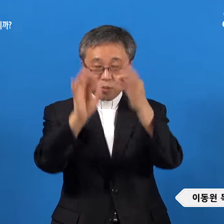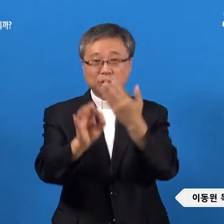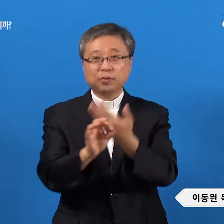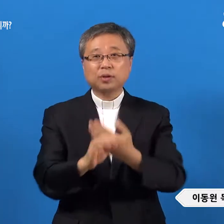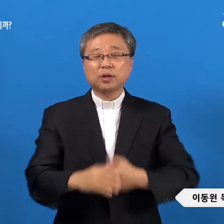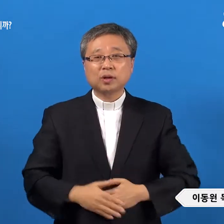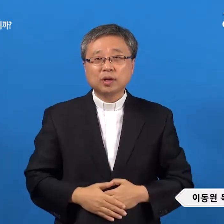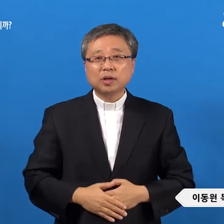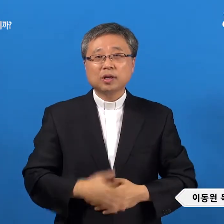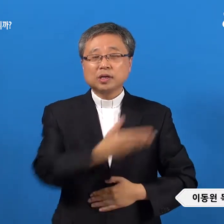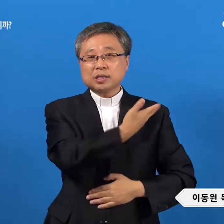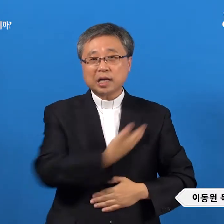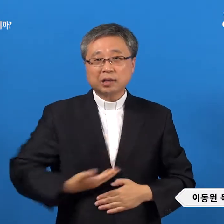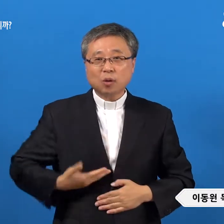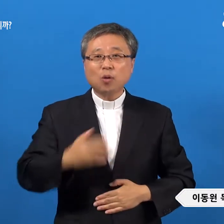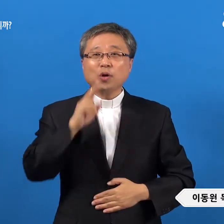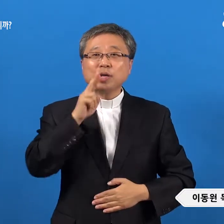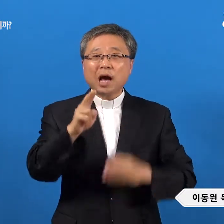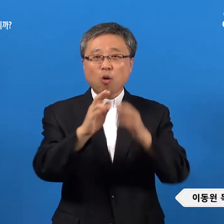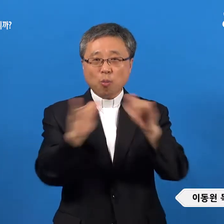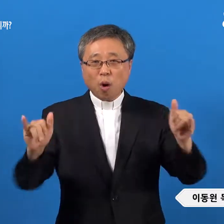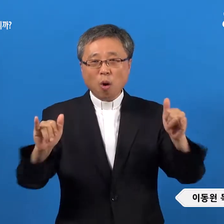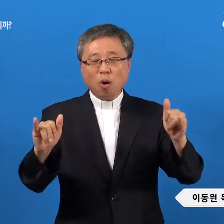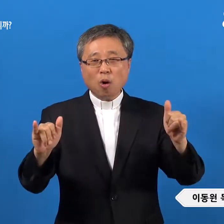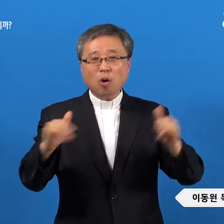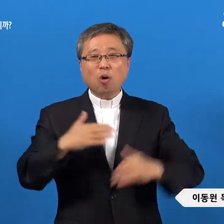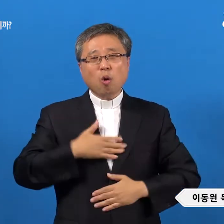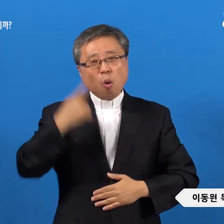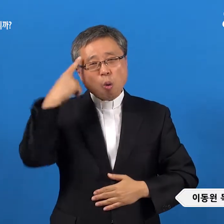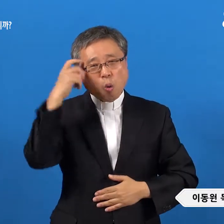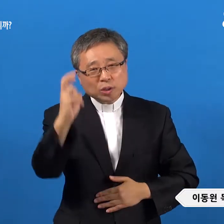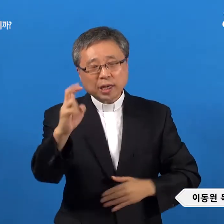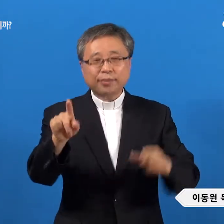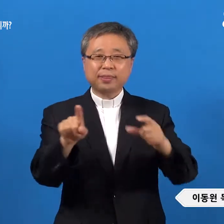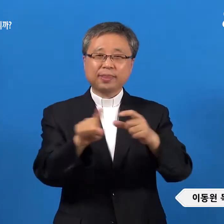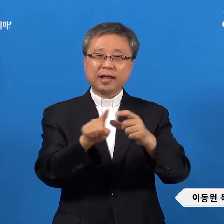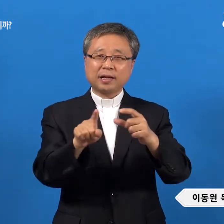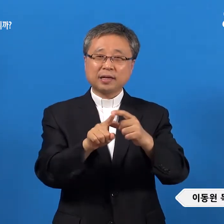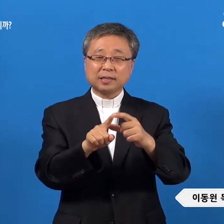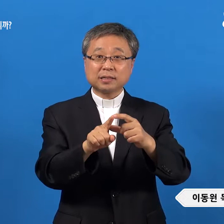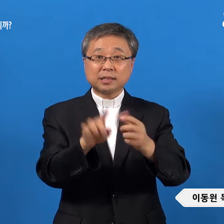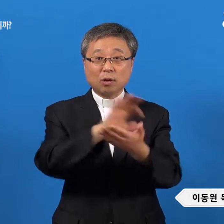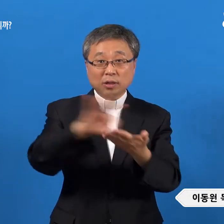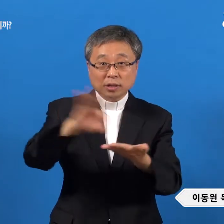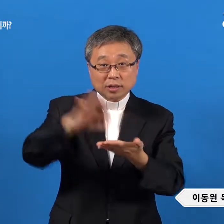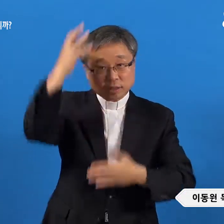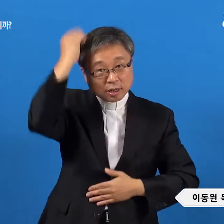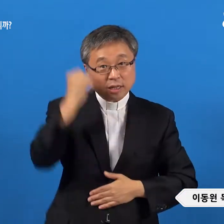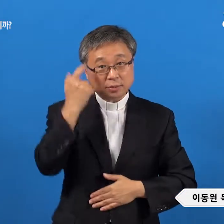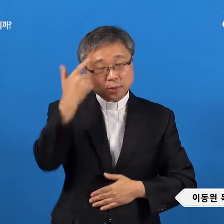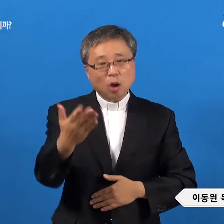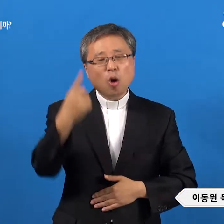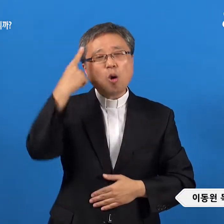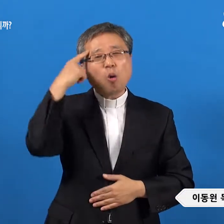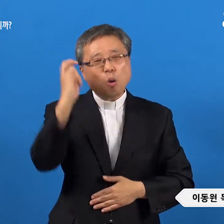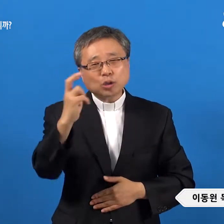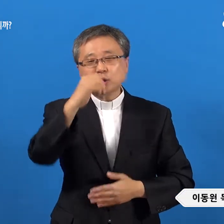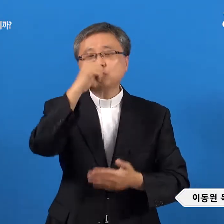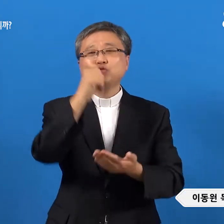읽어보시면 사도 야고보도 여기서 혹시라는 단어를 사용한 것을 기억하시죠? 혹시 죄를